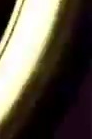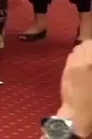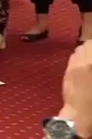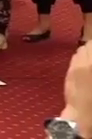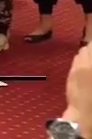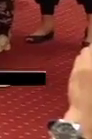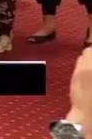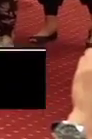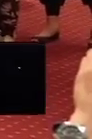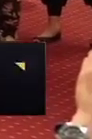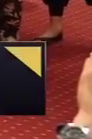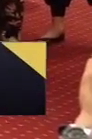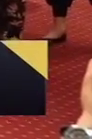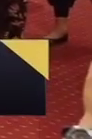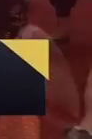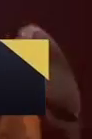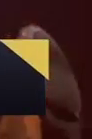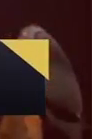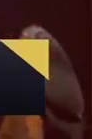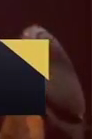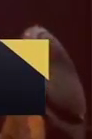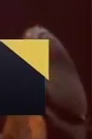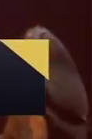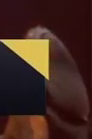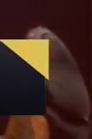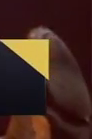CEUVOZ, Centro de Estudios para el Uso de la Voz